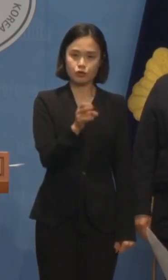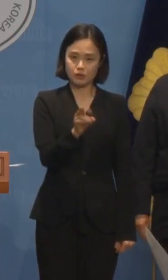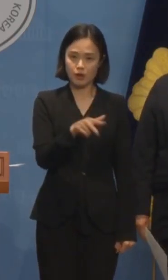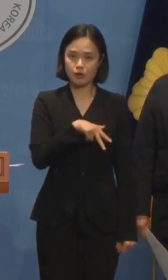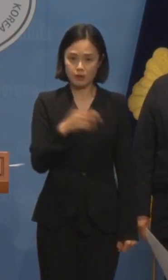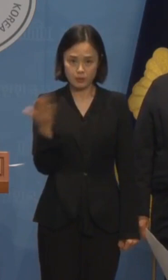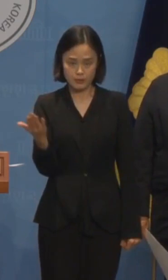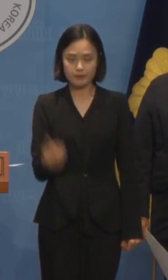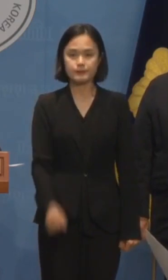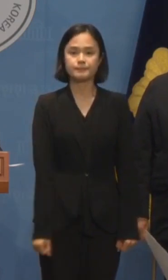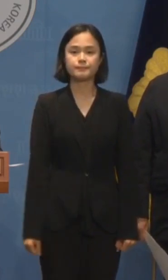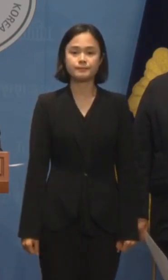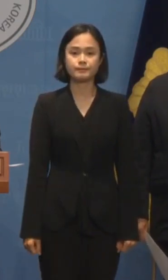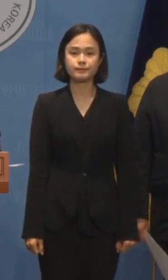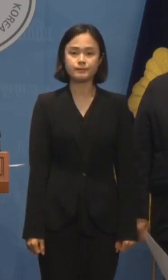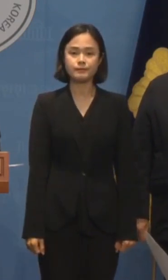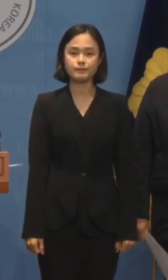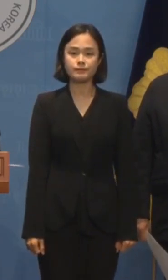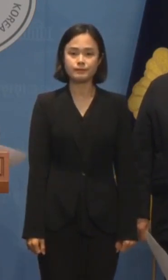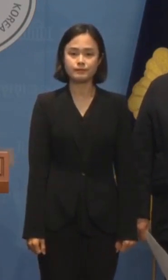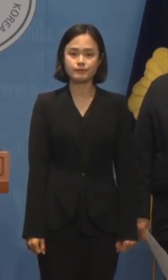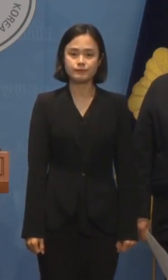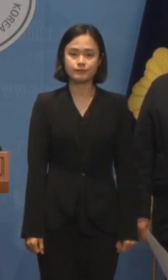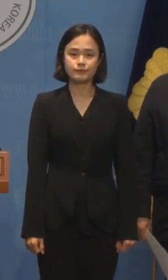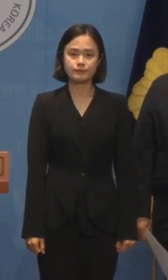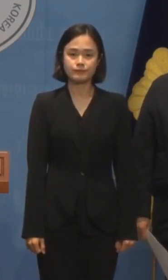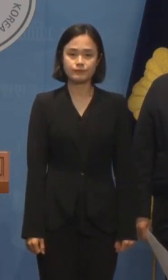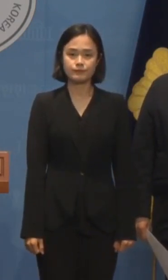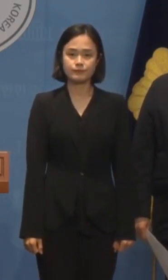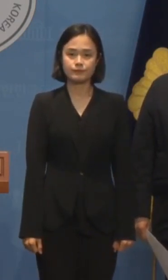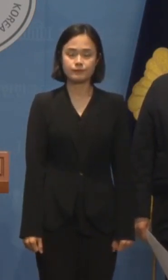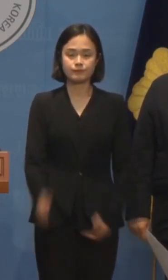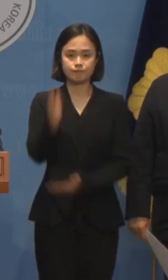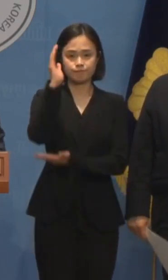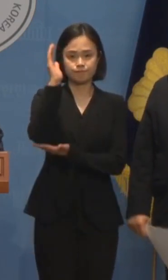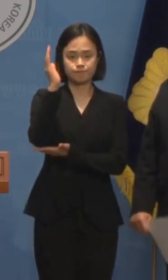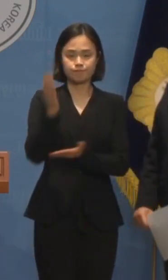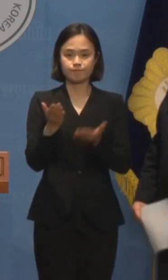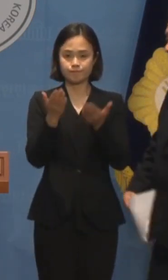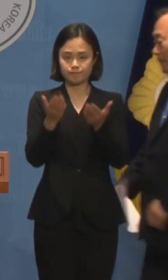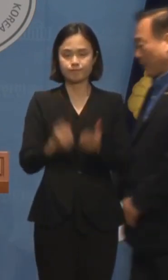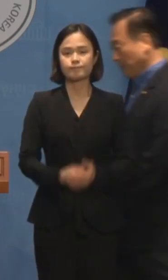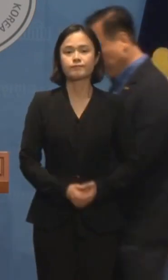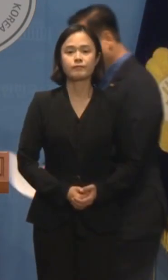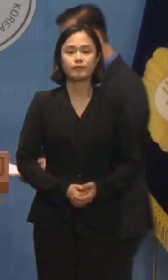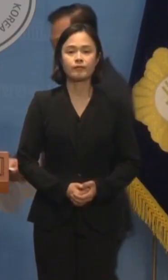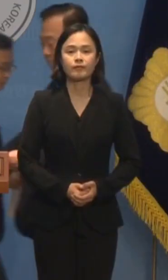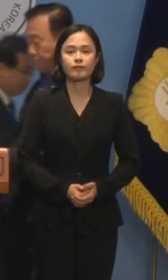참석하셨습니다. 소개 안 되신 분 없죠? 그럼 기자회견문을 읽겠습니다.